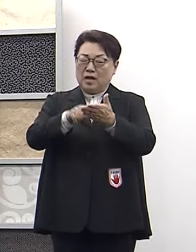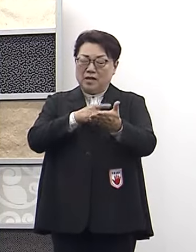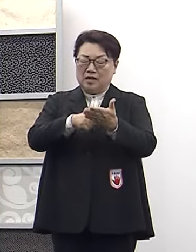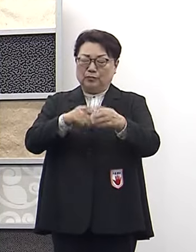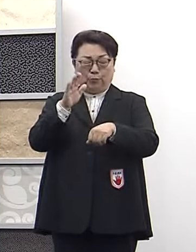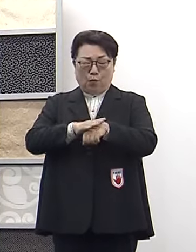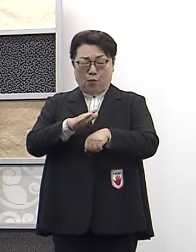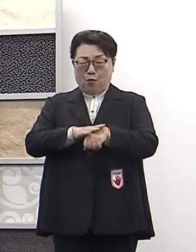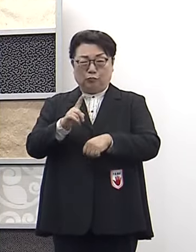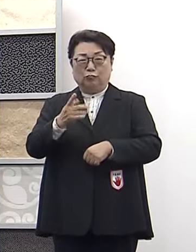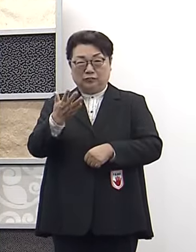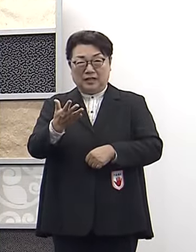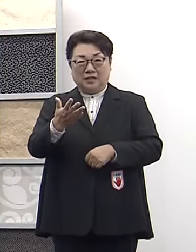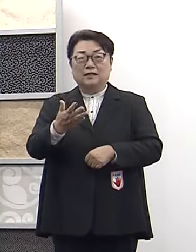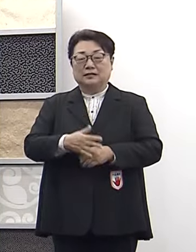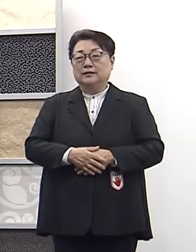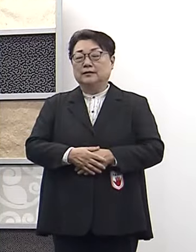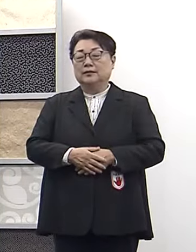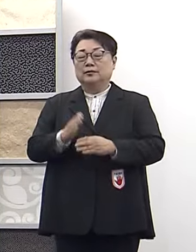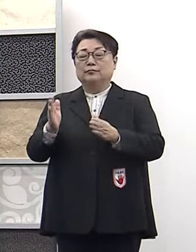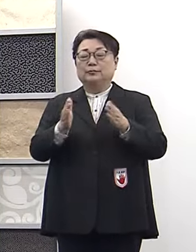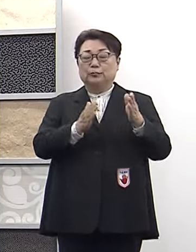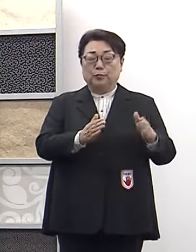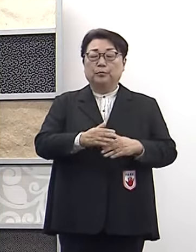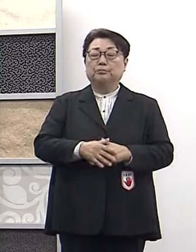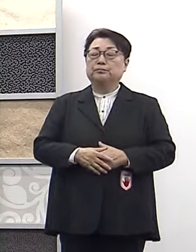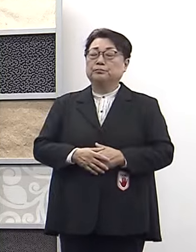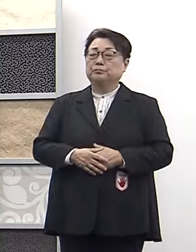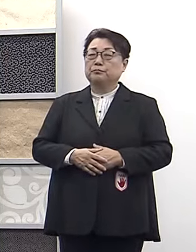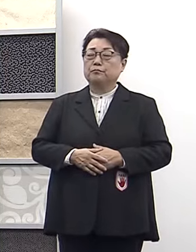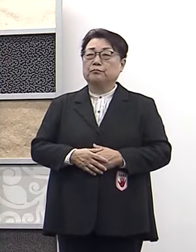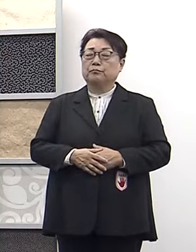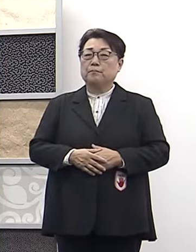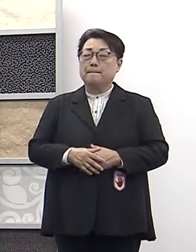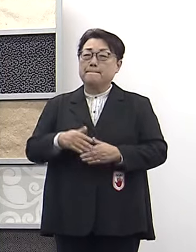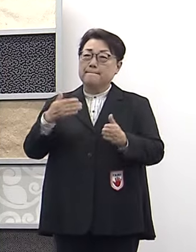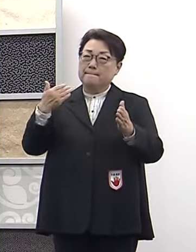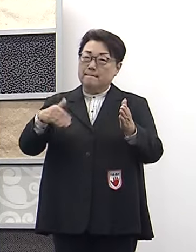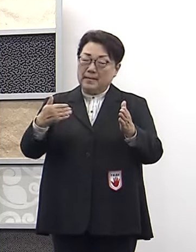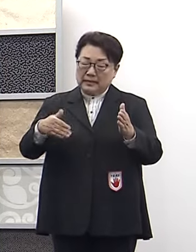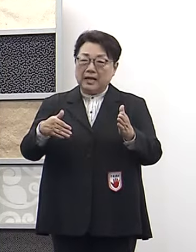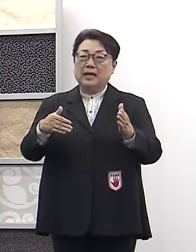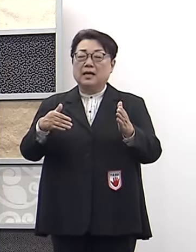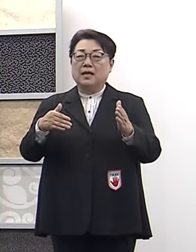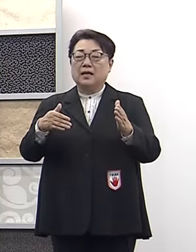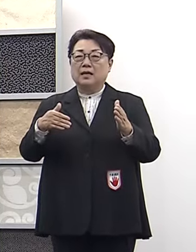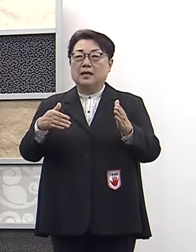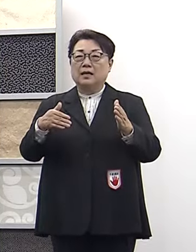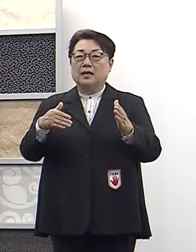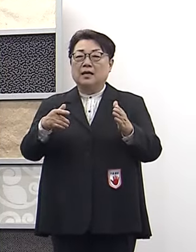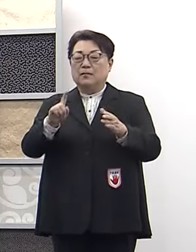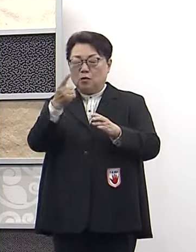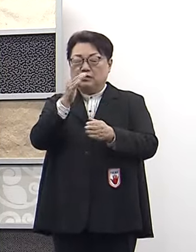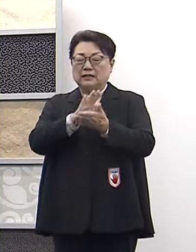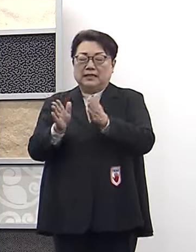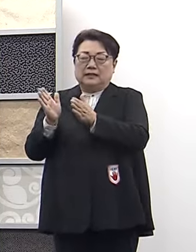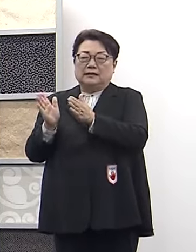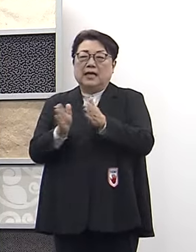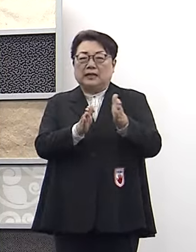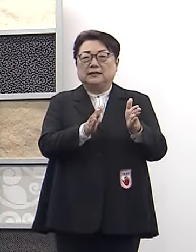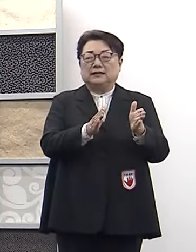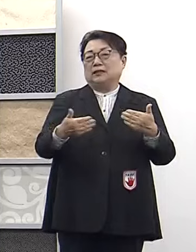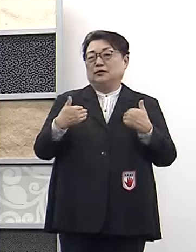いうことがあろうかと思います。まあ、その他ちょっとこれからさまざま情報を再度整理を収集整理を